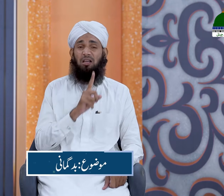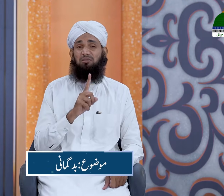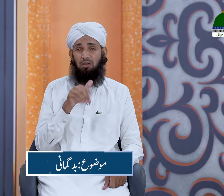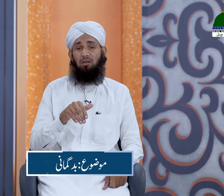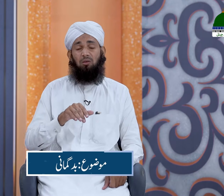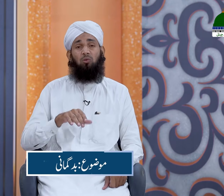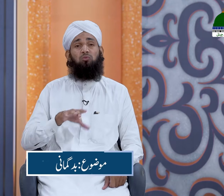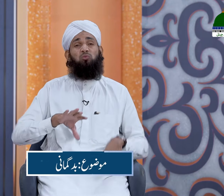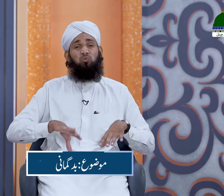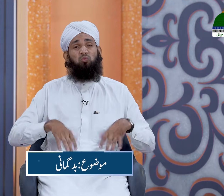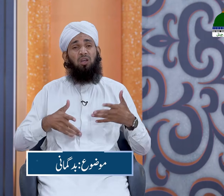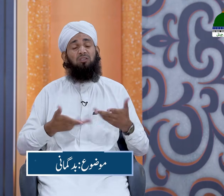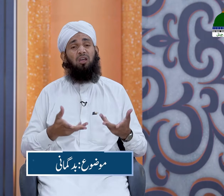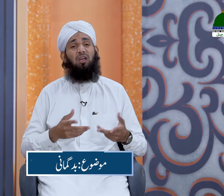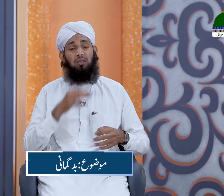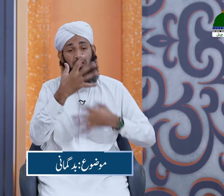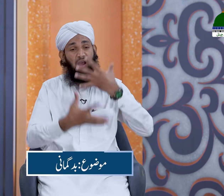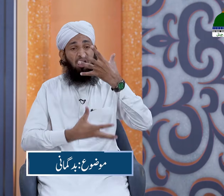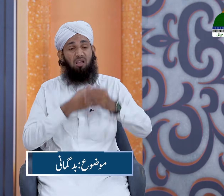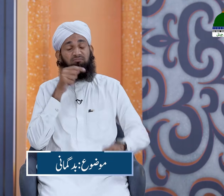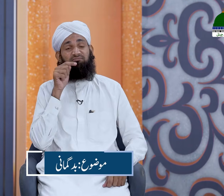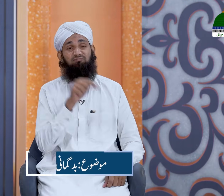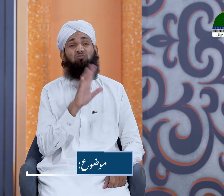کا عذاب ہے جسے ہم برداشت نہیں کر سکتے.